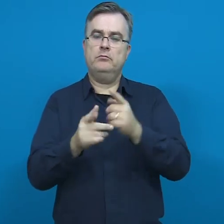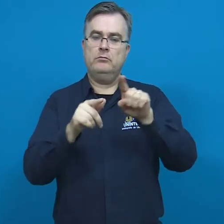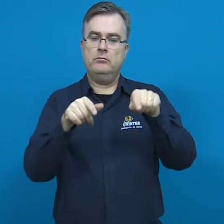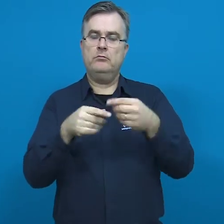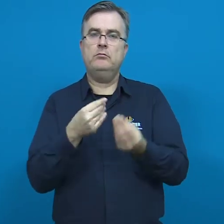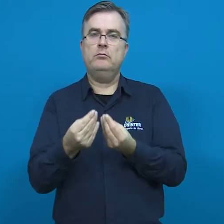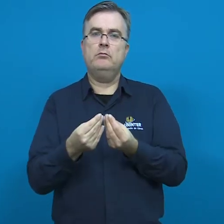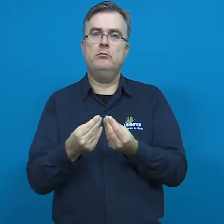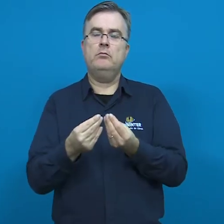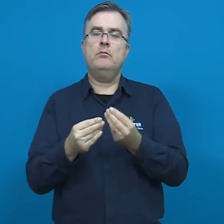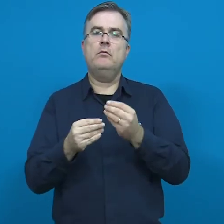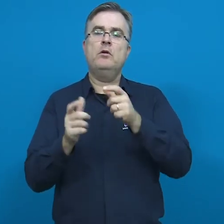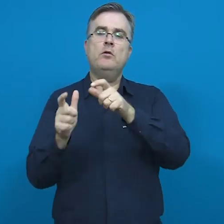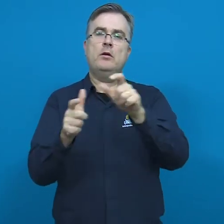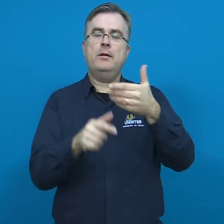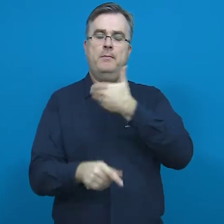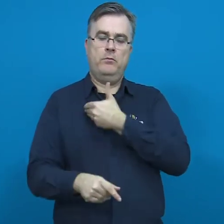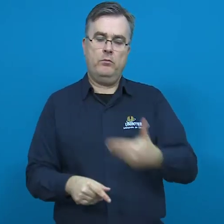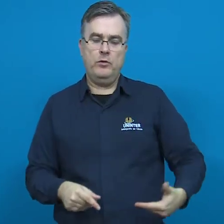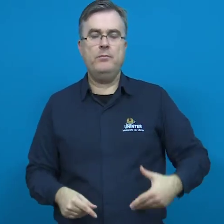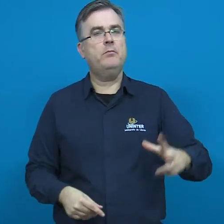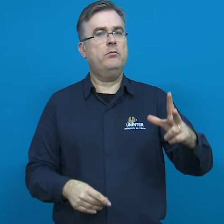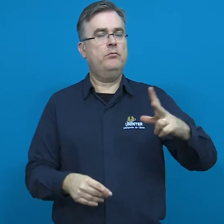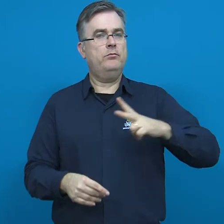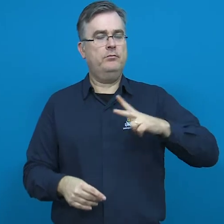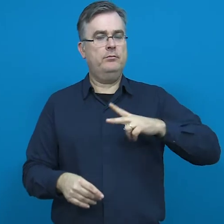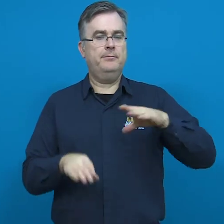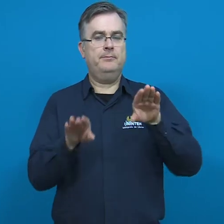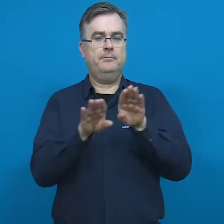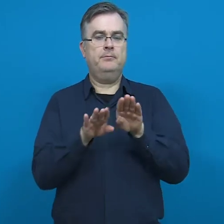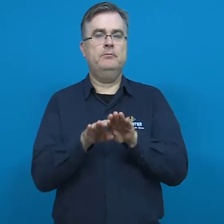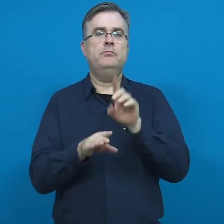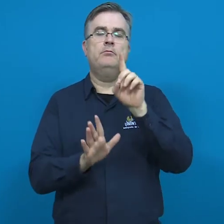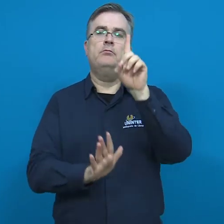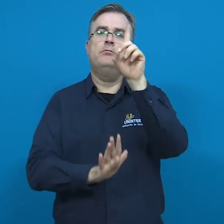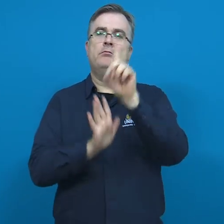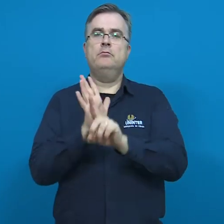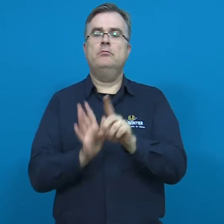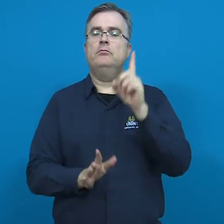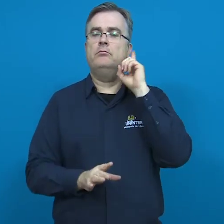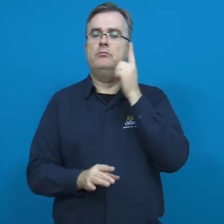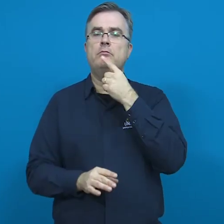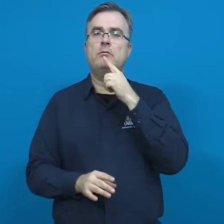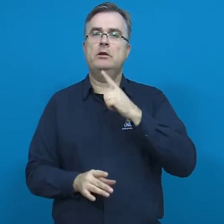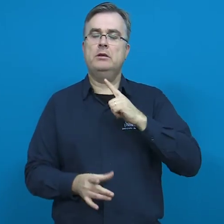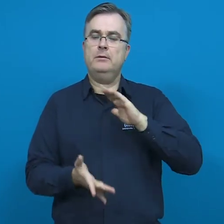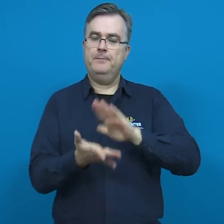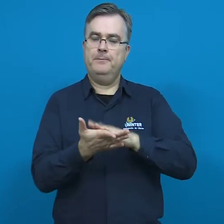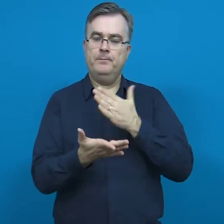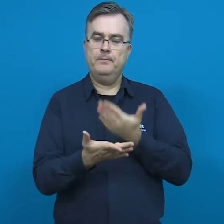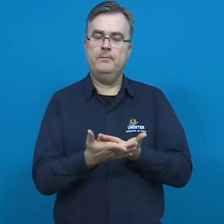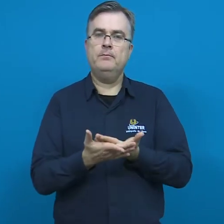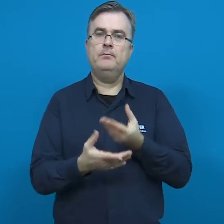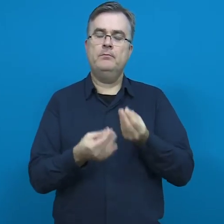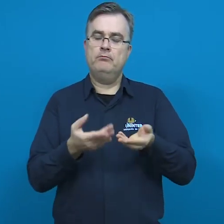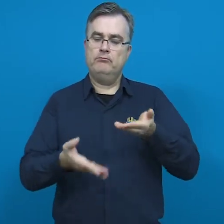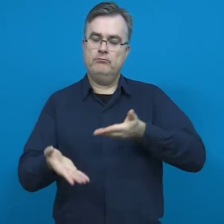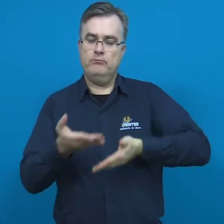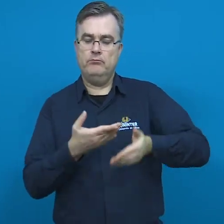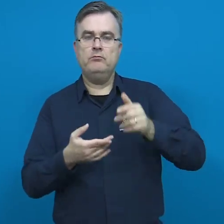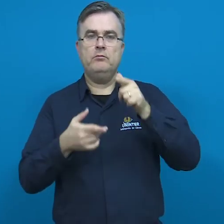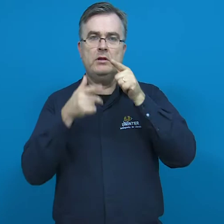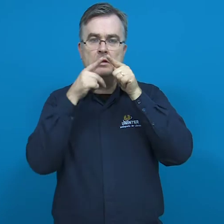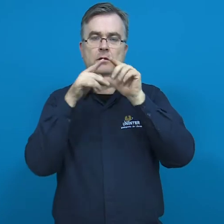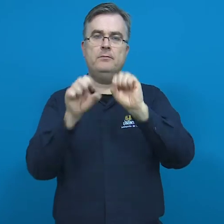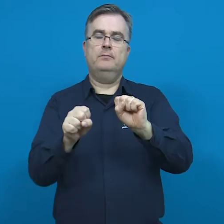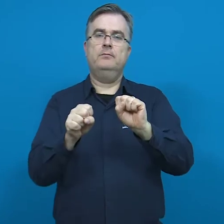de sala de aula, né, em setores, em órgãos públicos e particulares também, a esse direito do surdo ter um intérprete para fazer